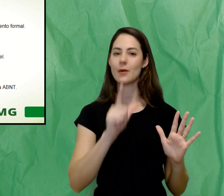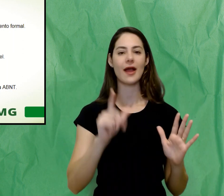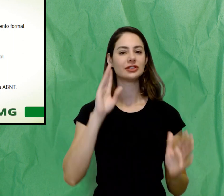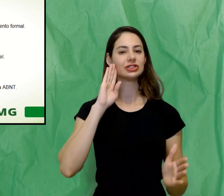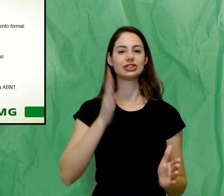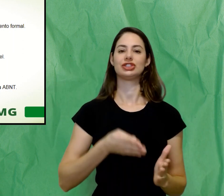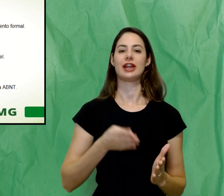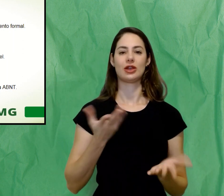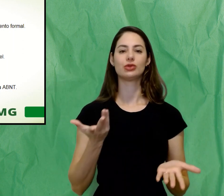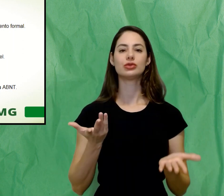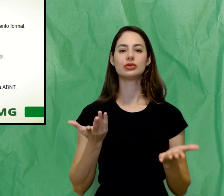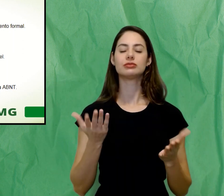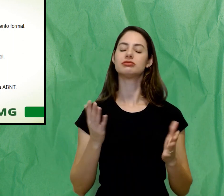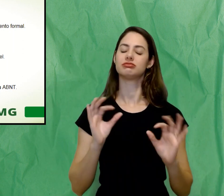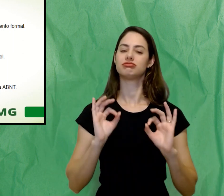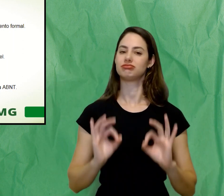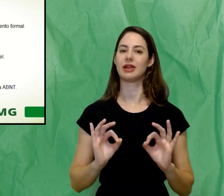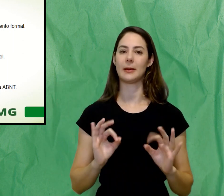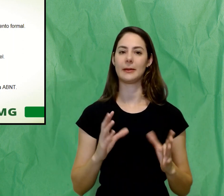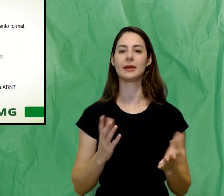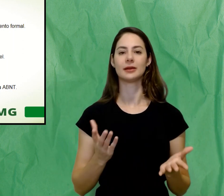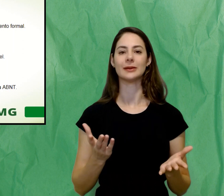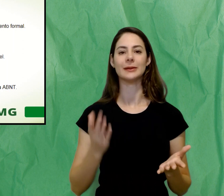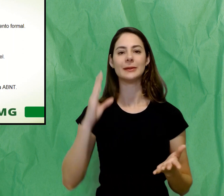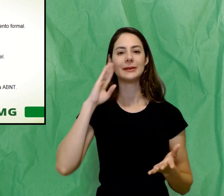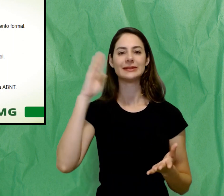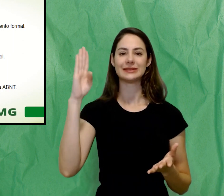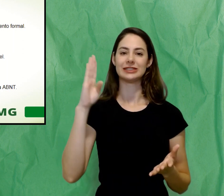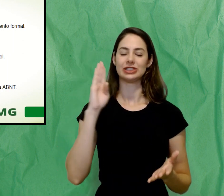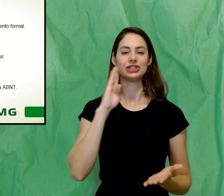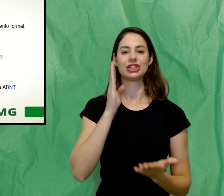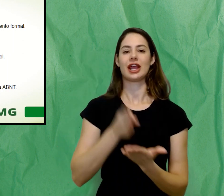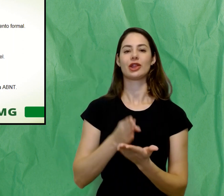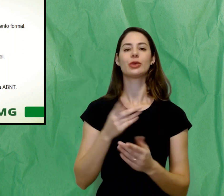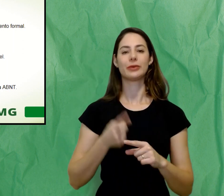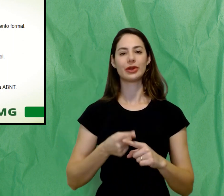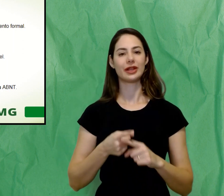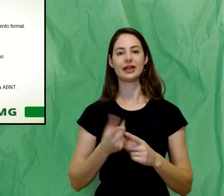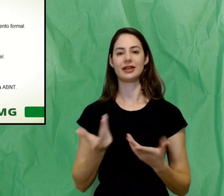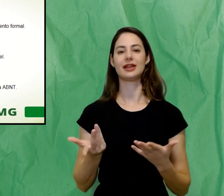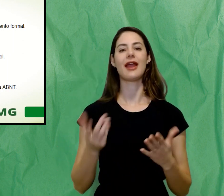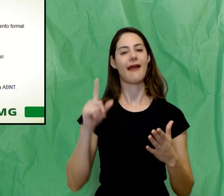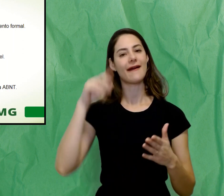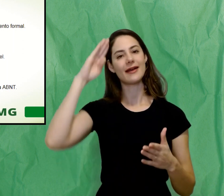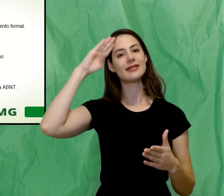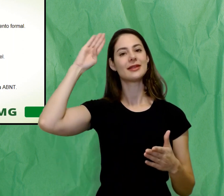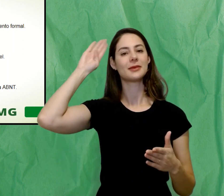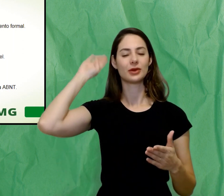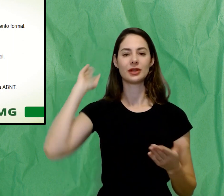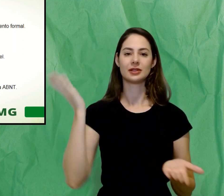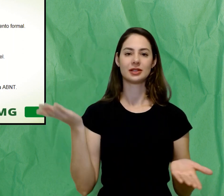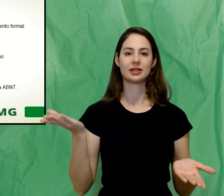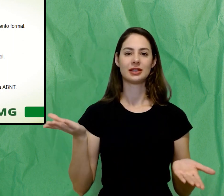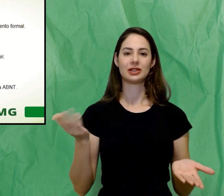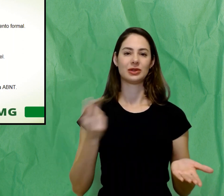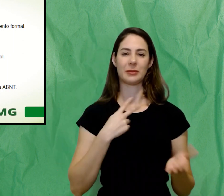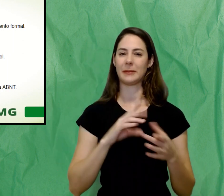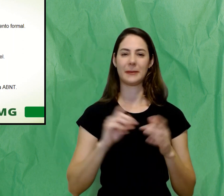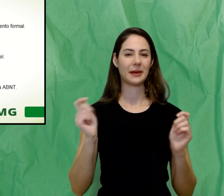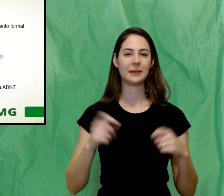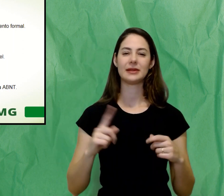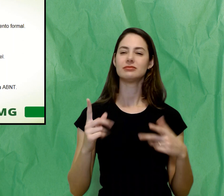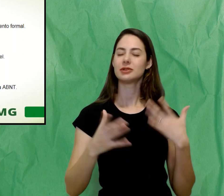direta, precisa e acessível, principalmente direta, né? Por ser gênero acadêmico. O academicismo ele não permite